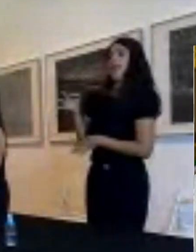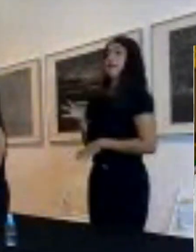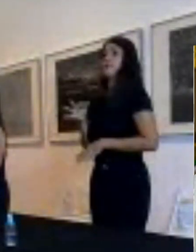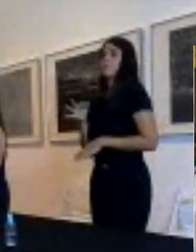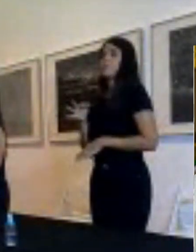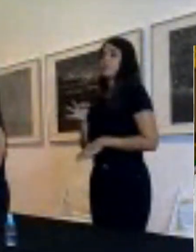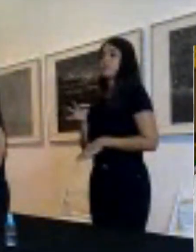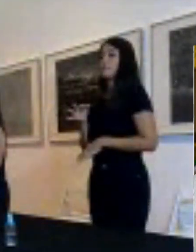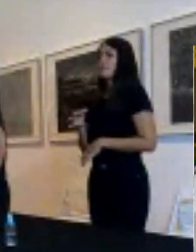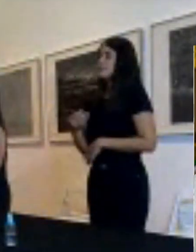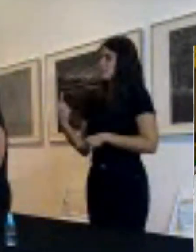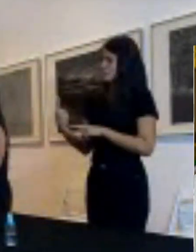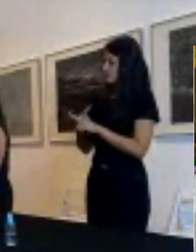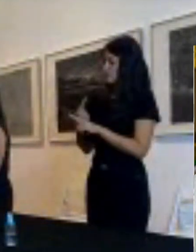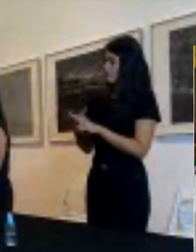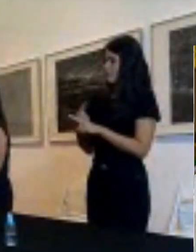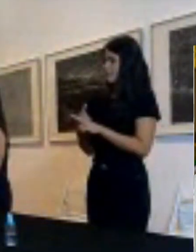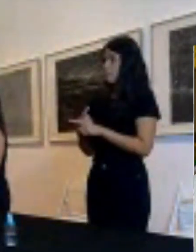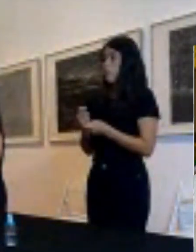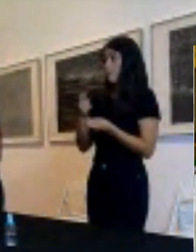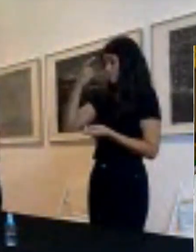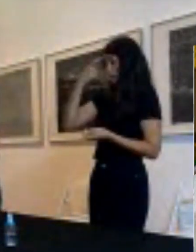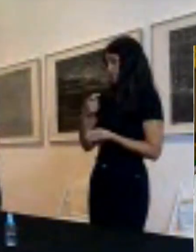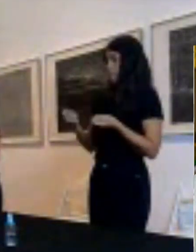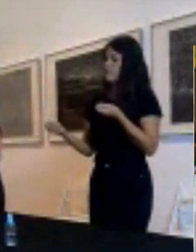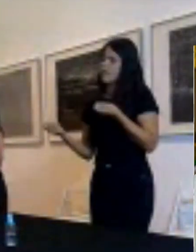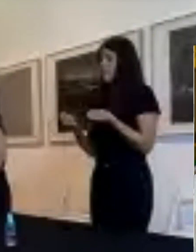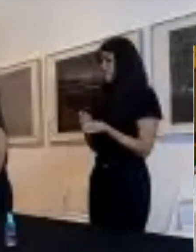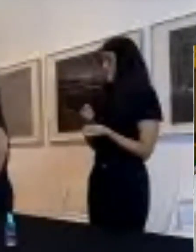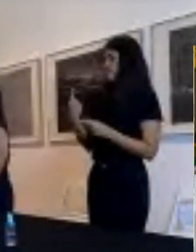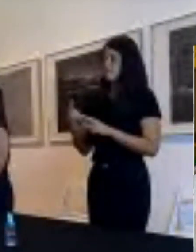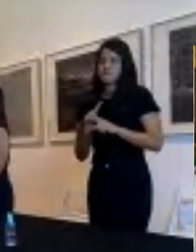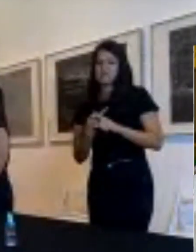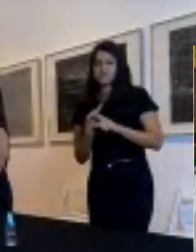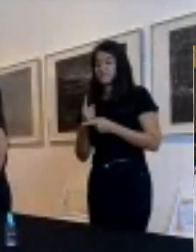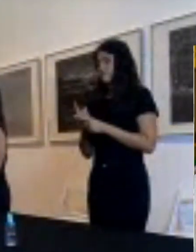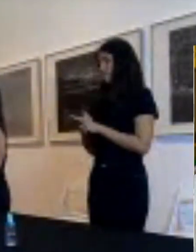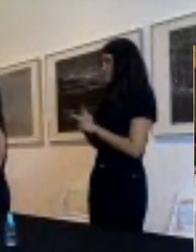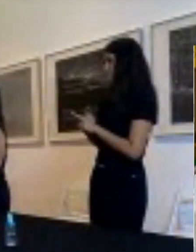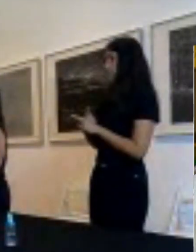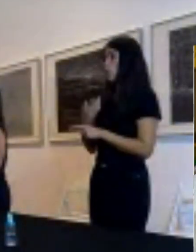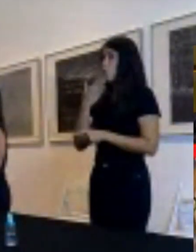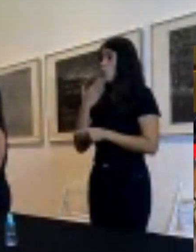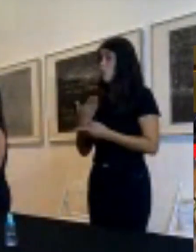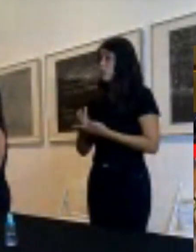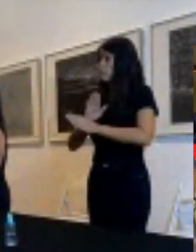Entonces, conversamos con la mediadora y cuando ya nos